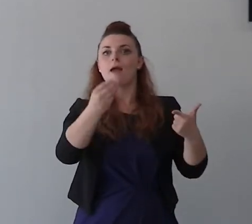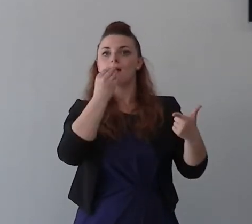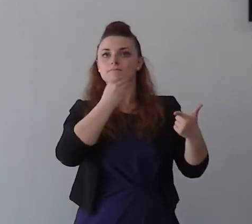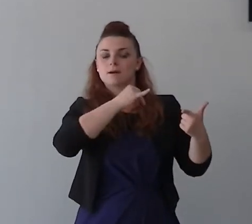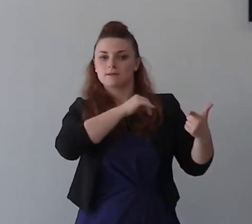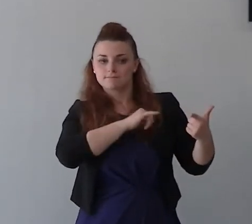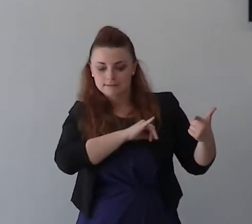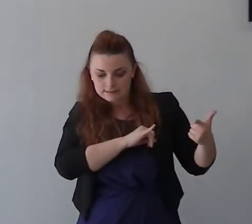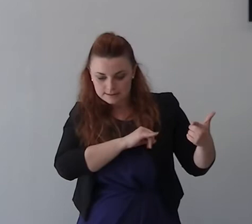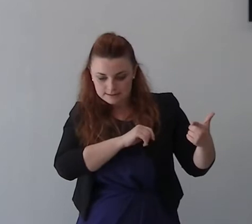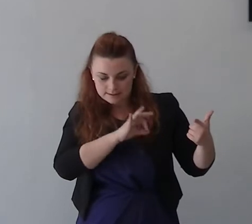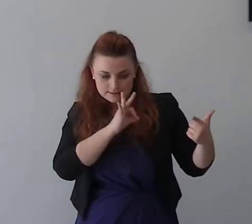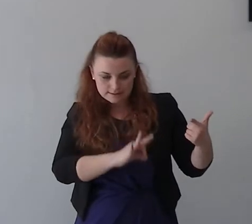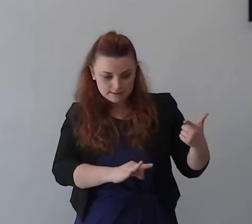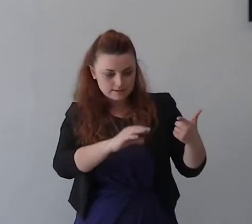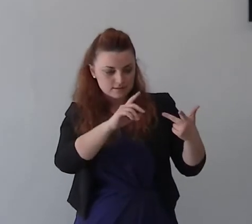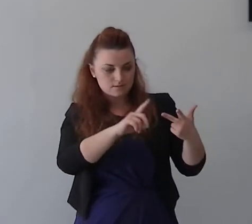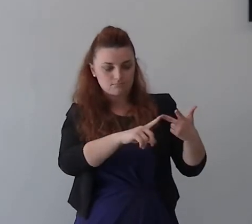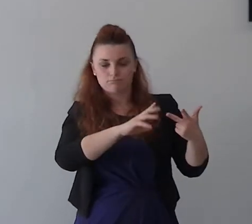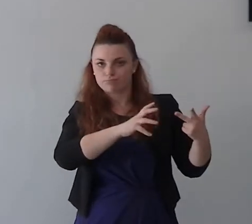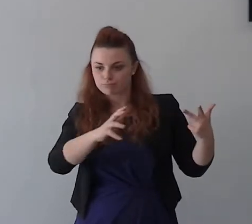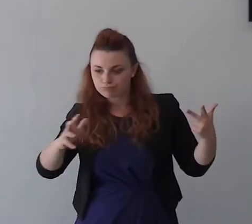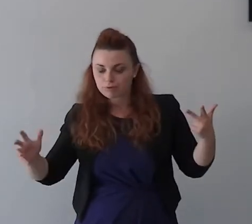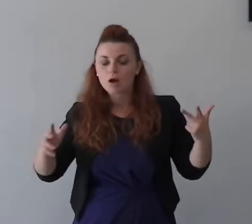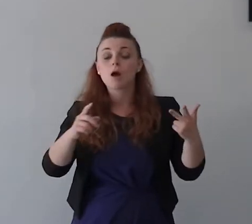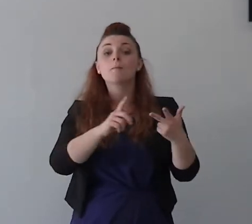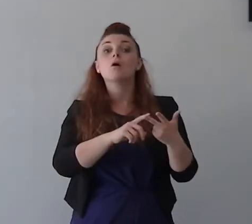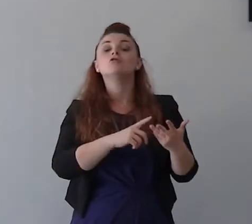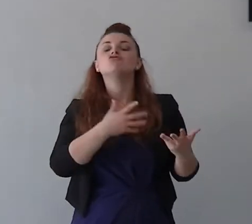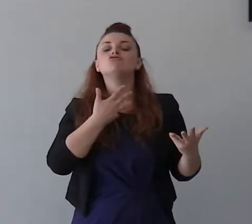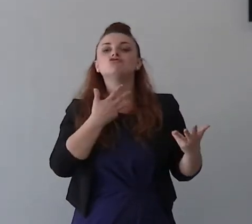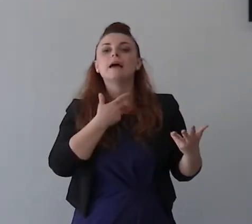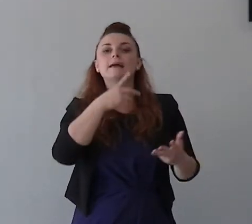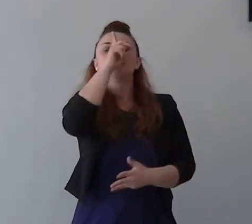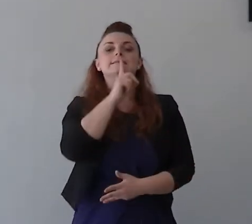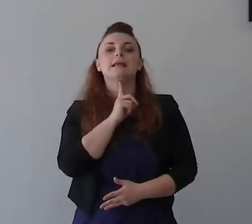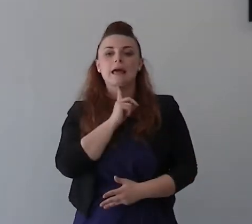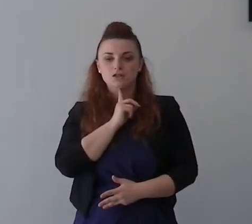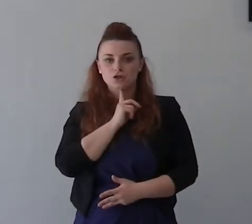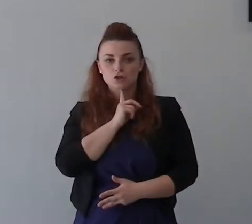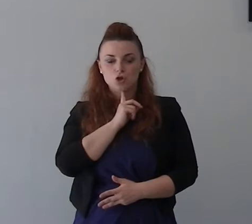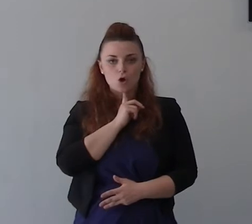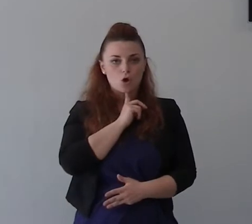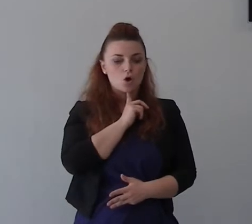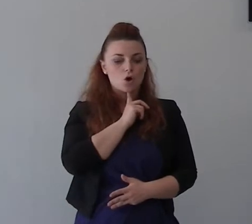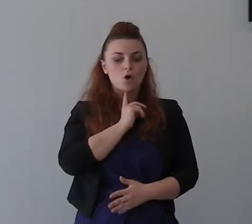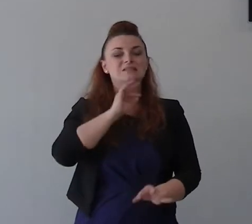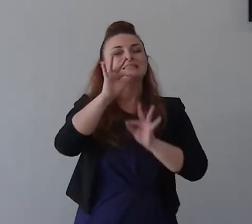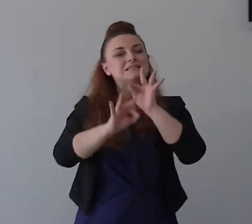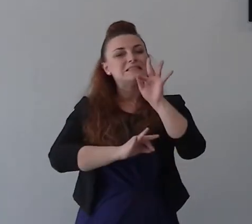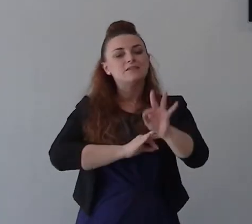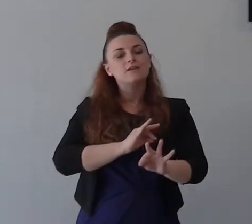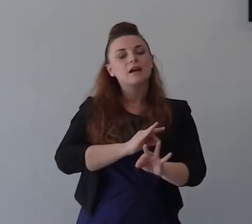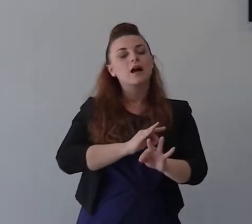solitudine, e ce n'era una in particolare, c'era il silenzio. C'era il silenzio. Stare in